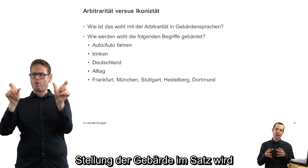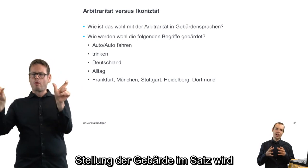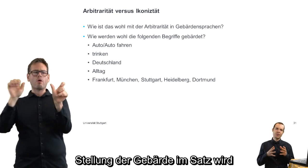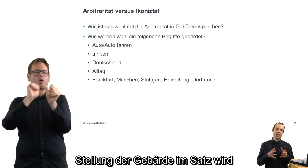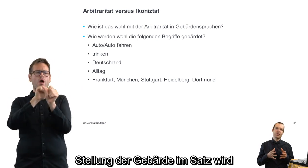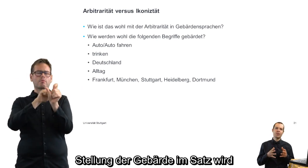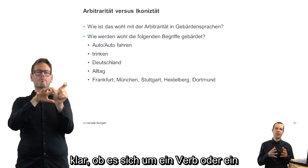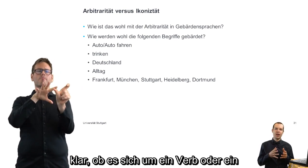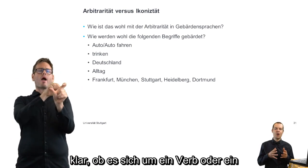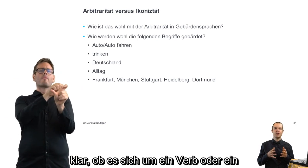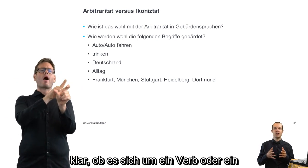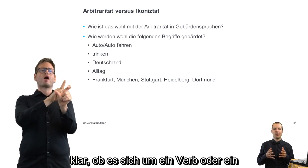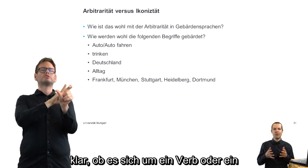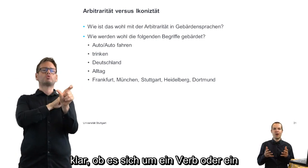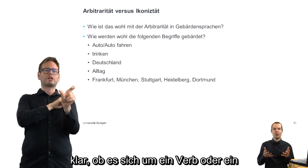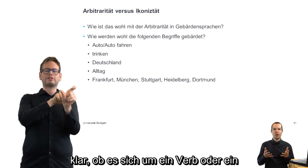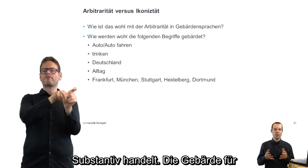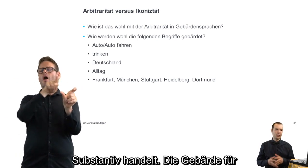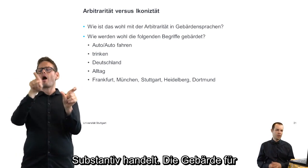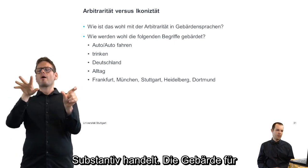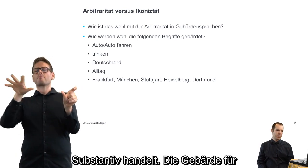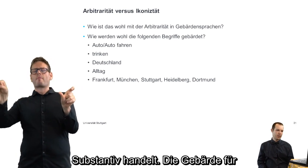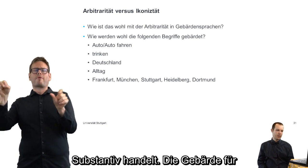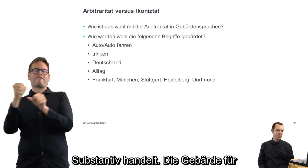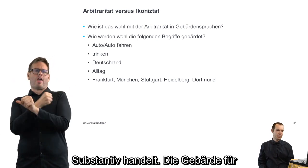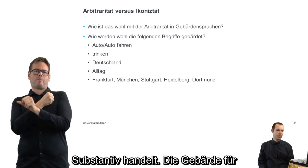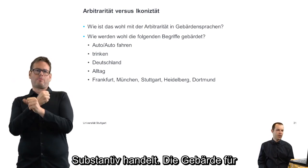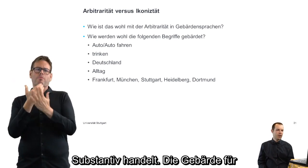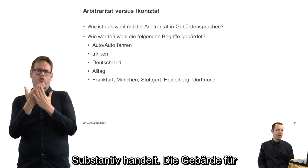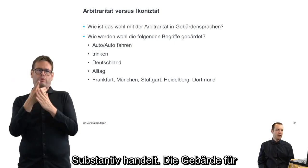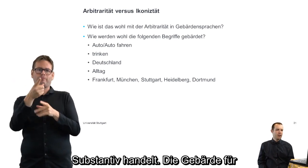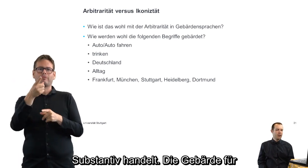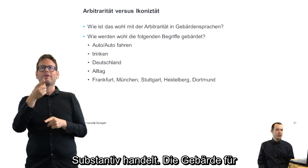Gebärde im Satz wird klar, ob es sich um ein Verb oder ein Substantiv handelt.